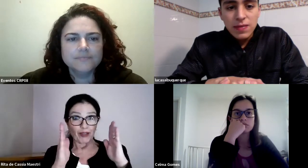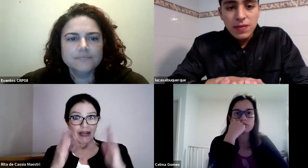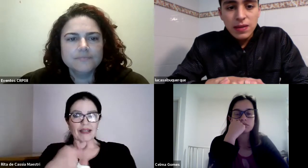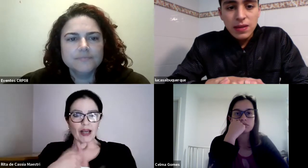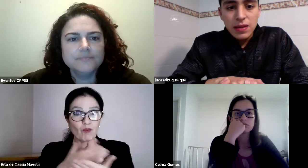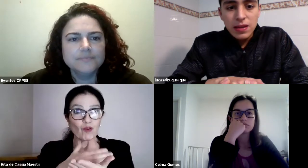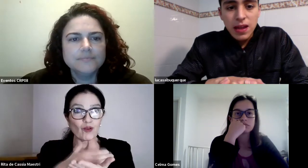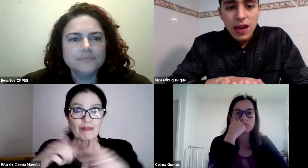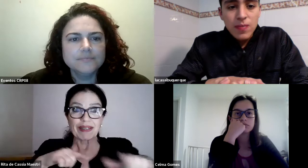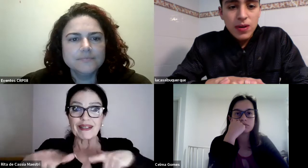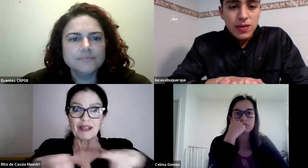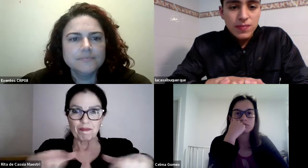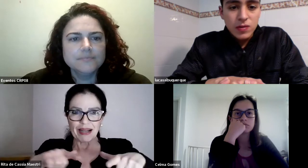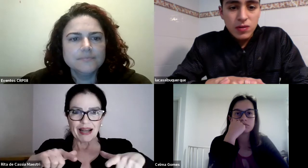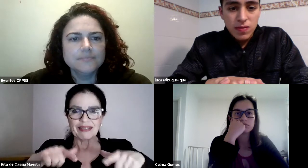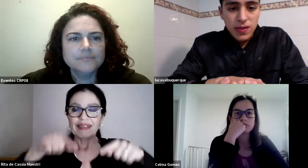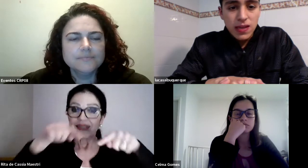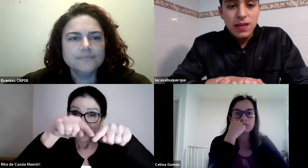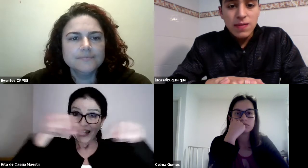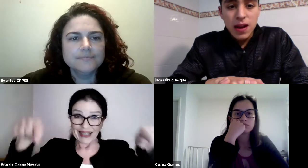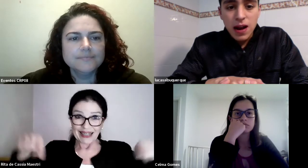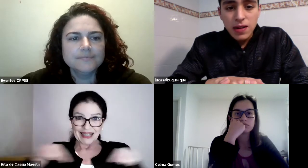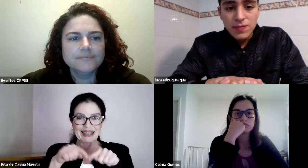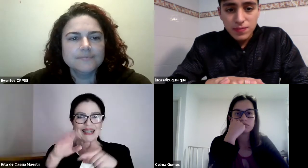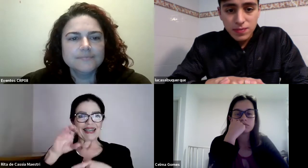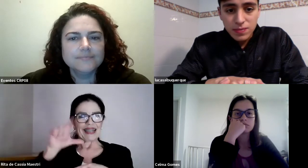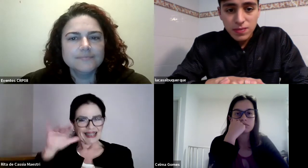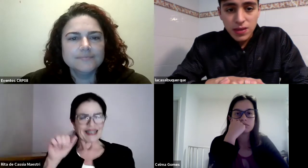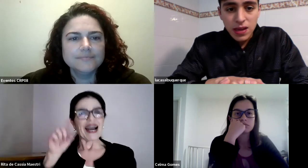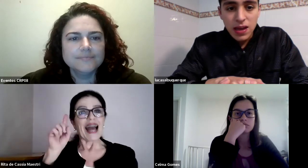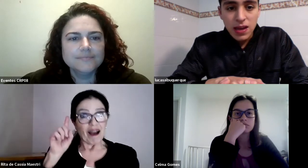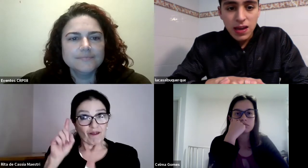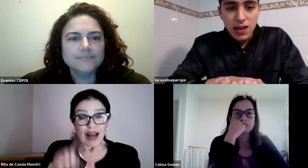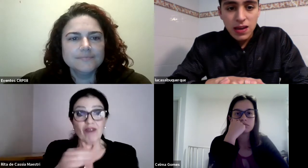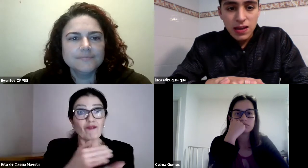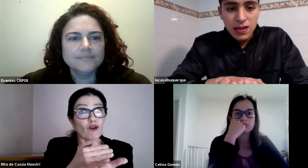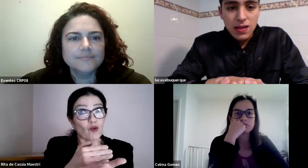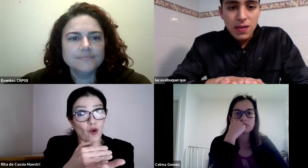E na época, quando eu comecei a trabalhar,